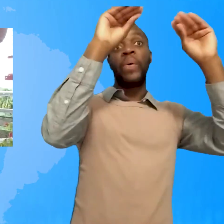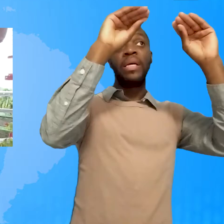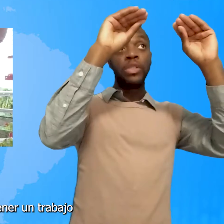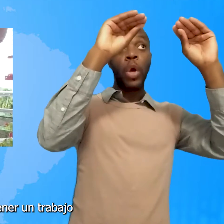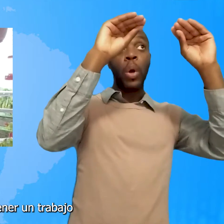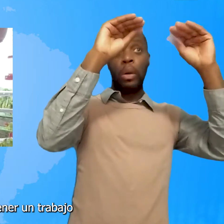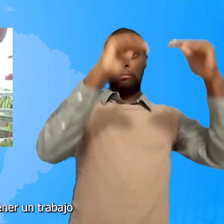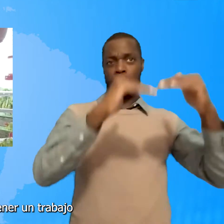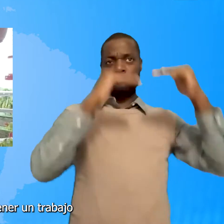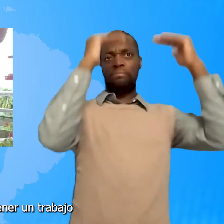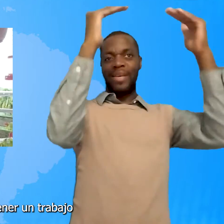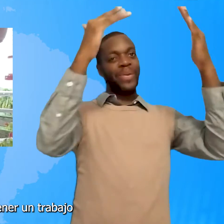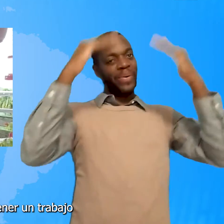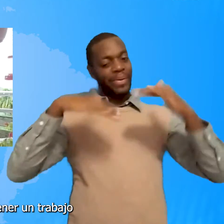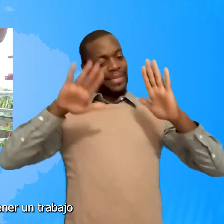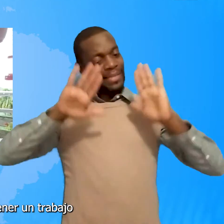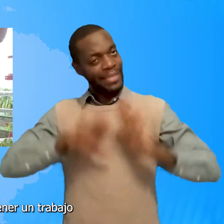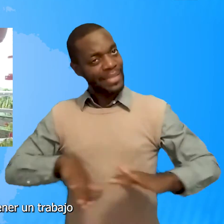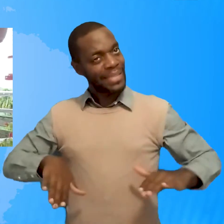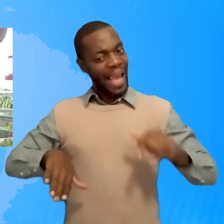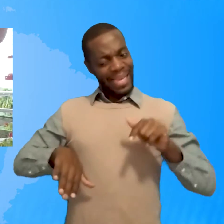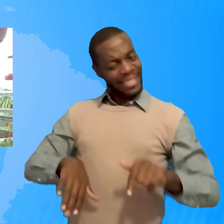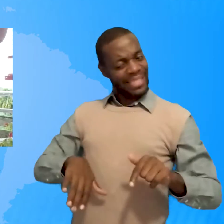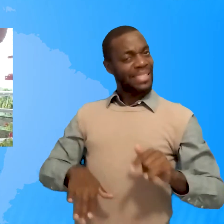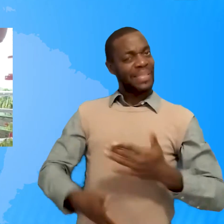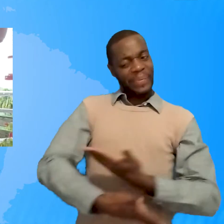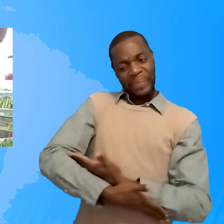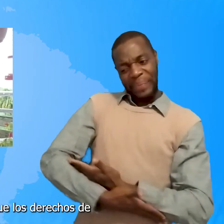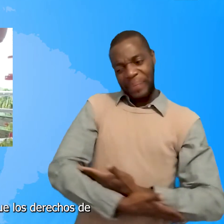infancia tenemos que tener un trabajo